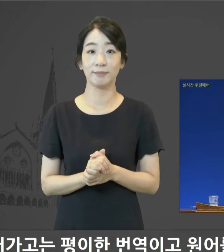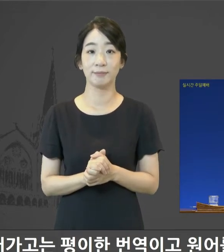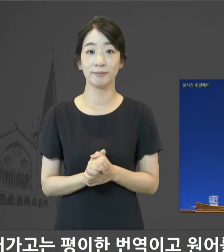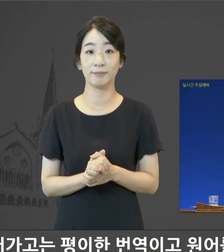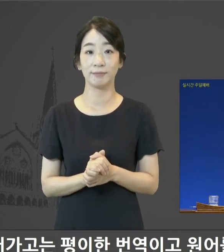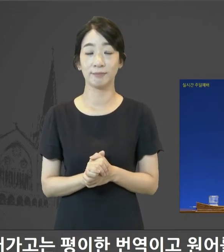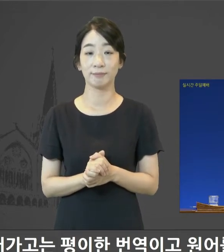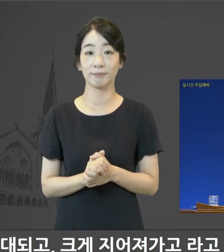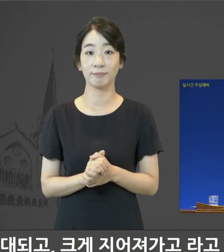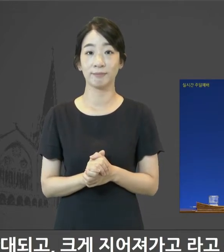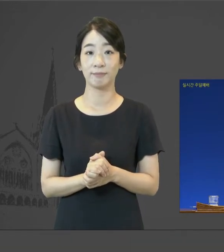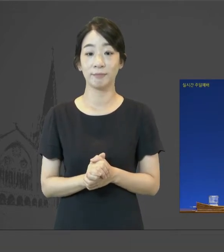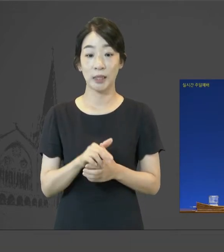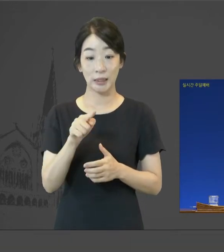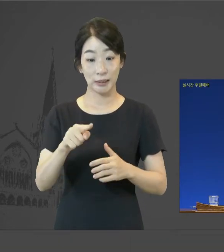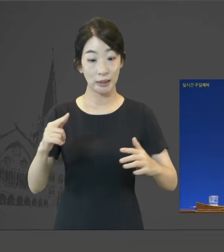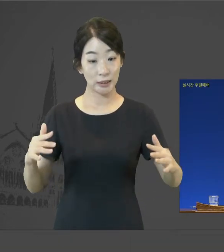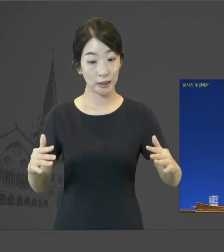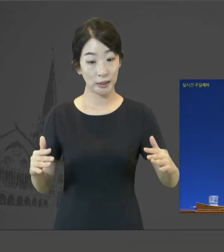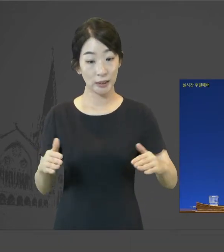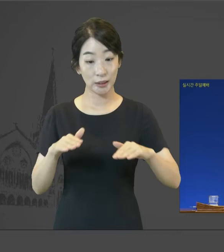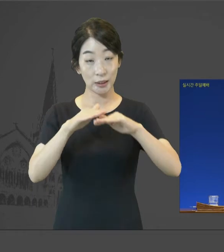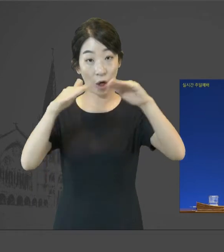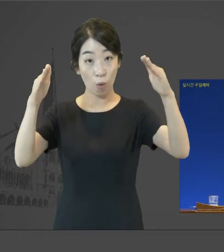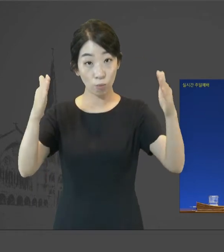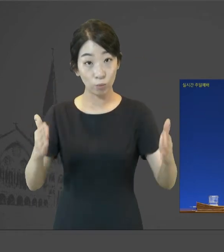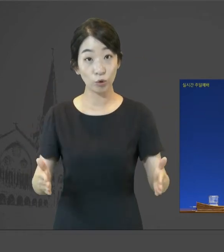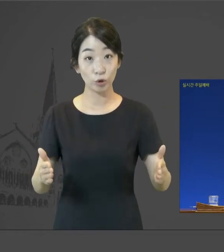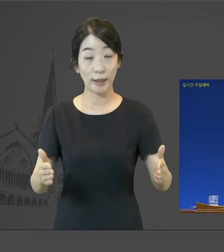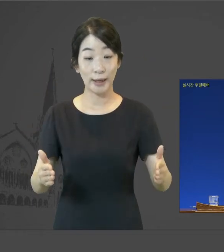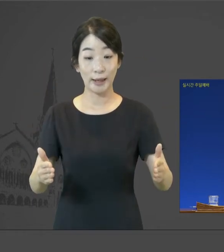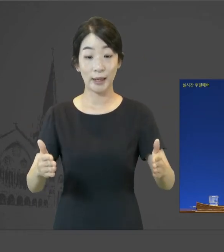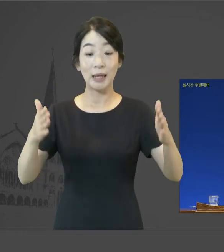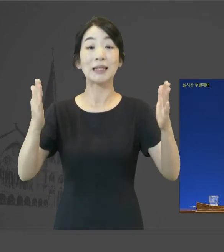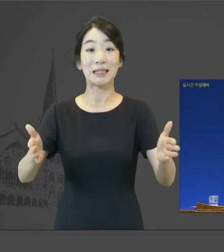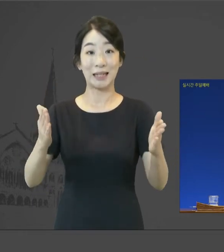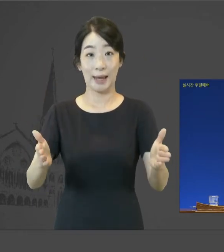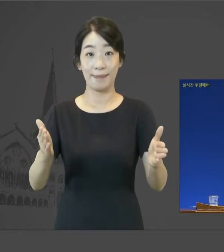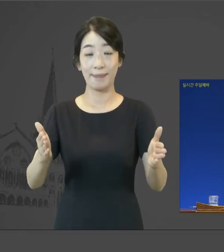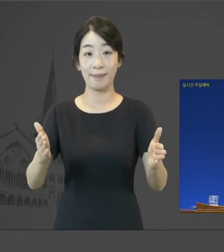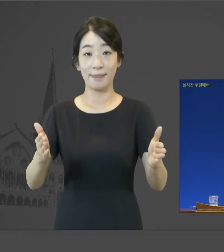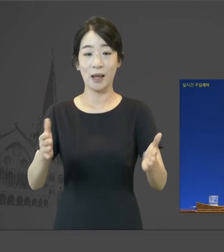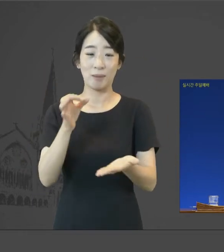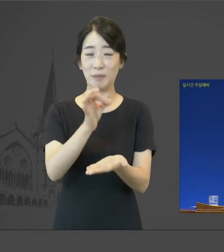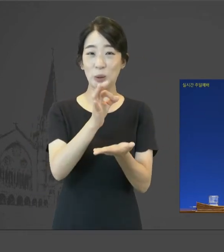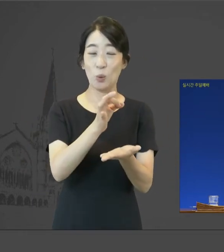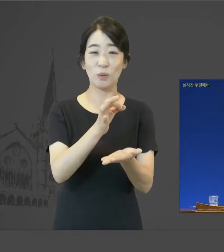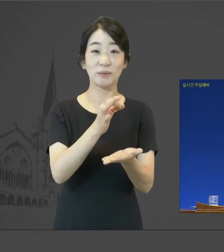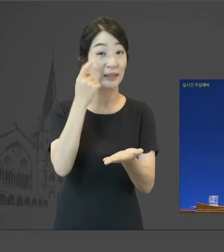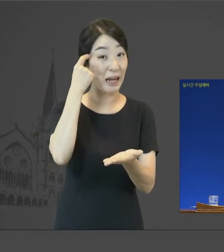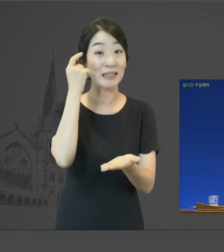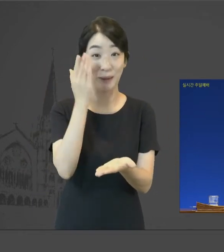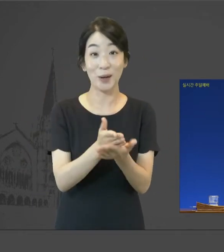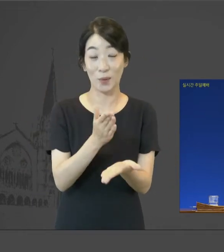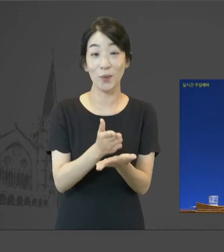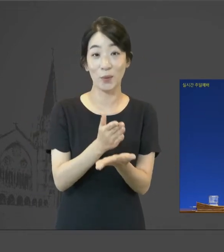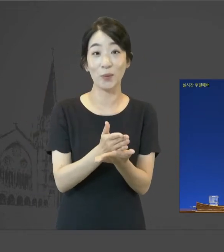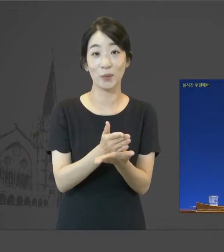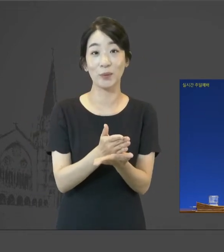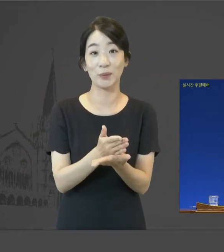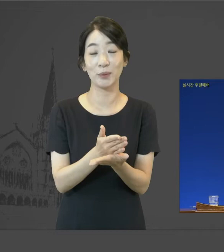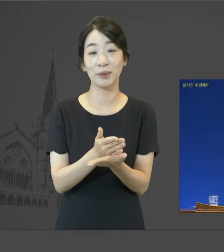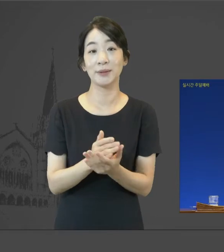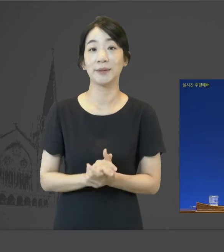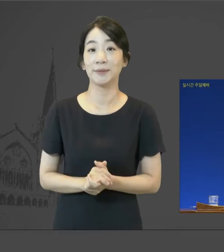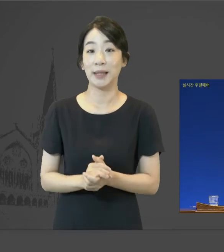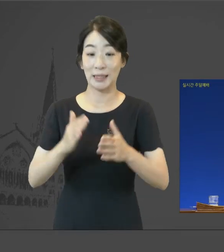마지막에 이 건물의 기간, 비용은 안 따집니다. 영적 건물은 비용이 없습니다.